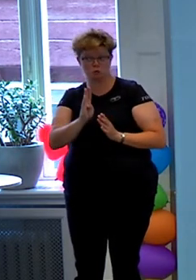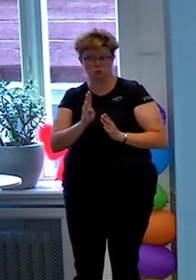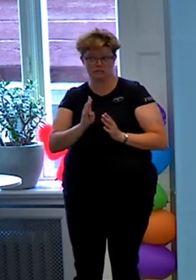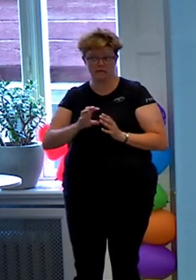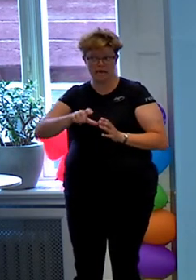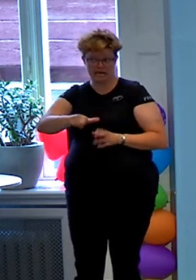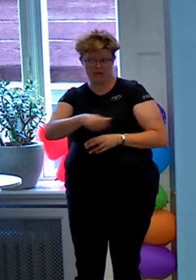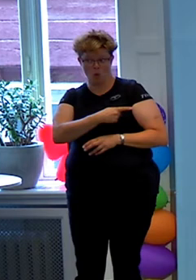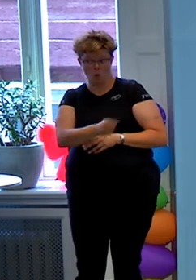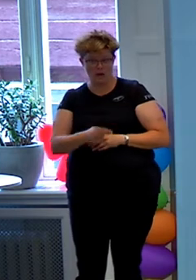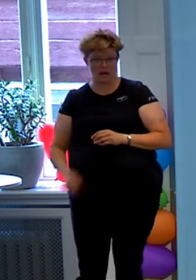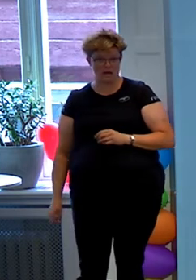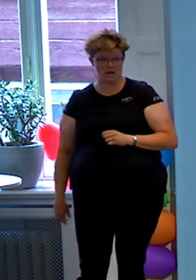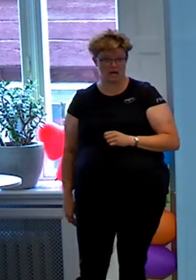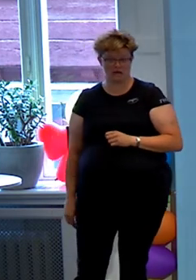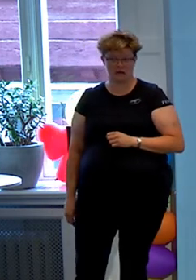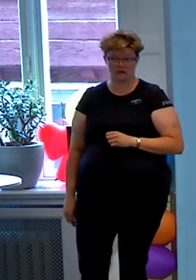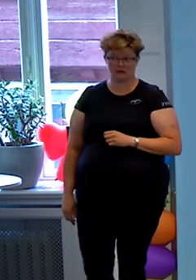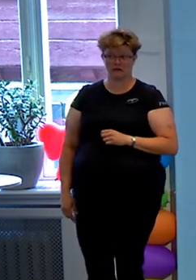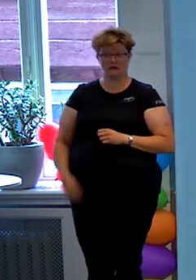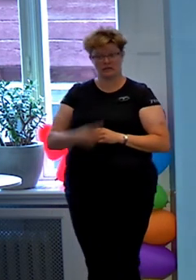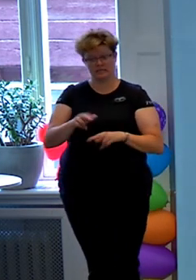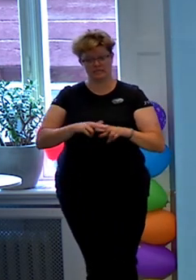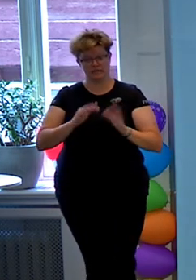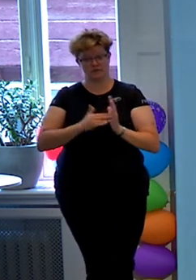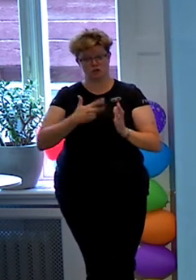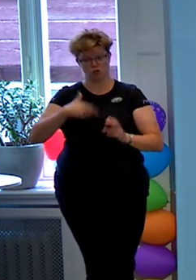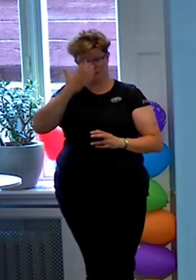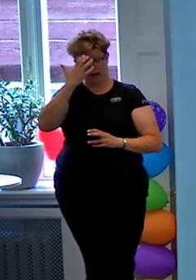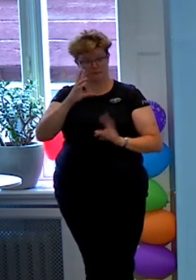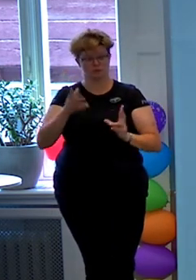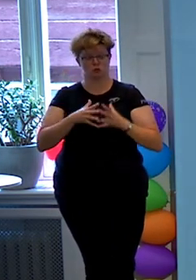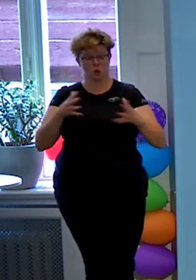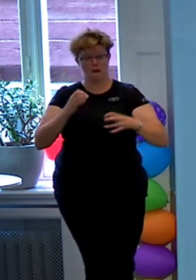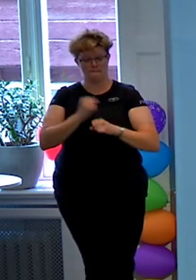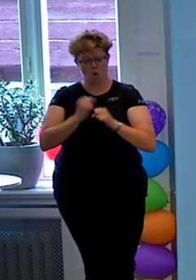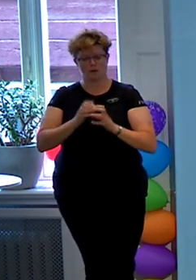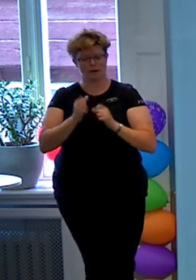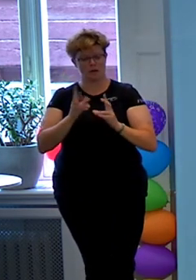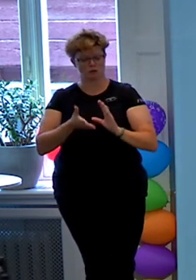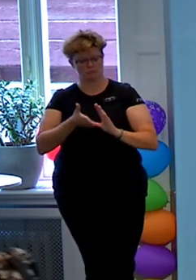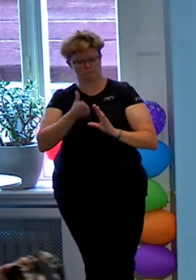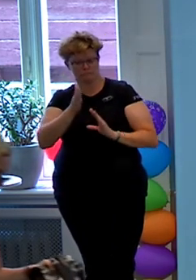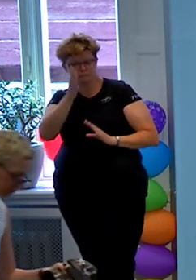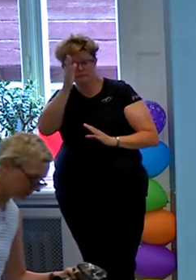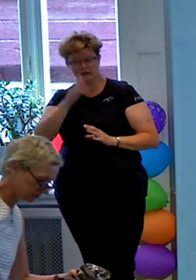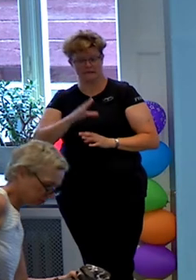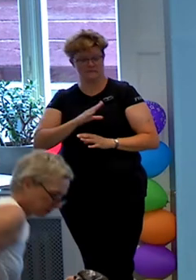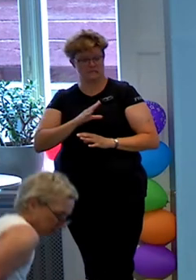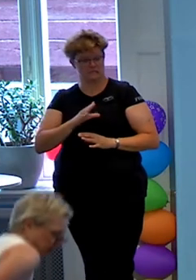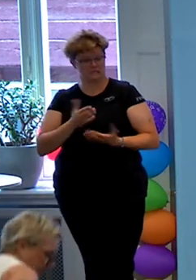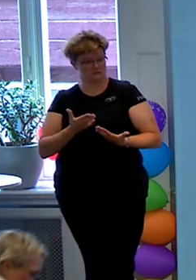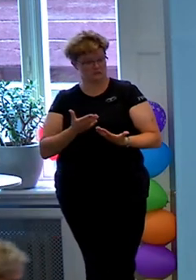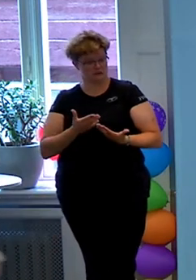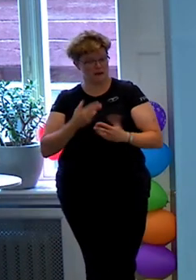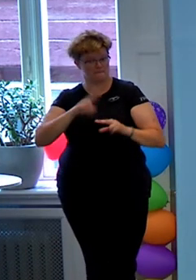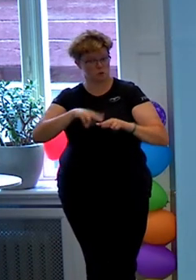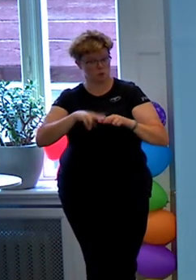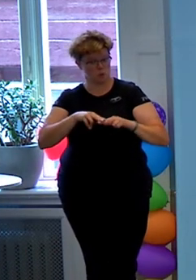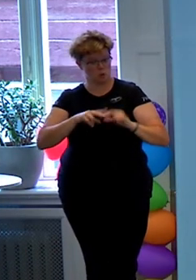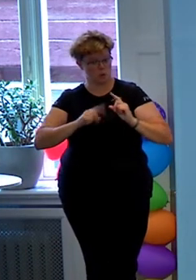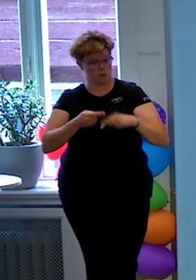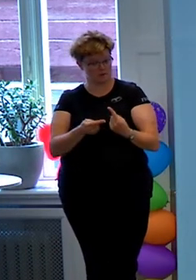Öresundsregionen? Känner ni att ni är utifrån Köpenhamn som en stor motor, men även uppåt, att här finns en position